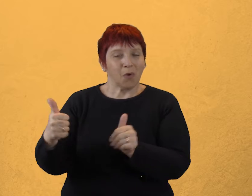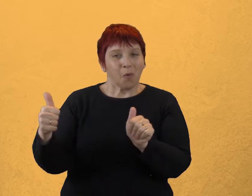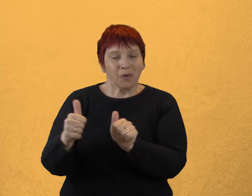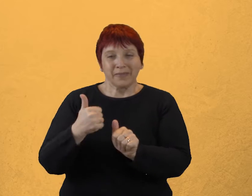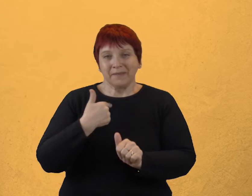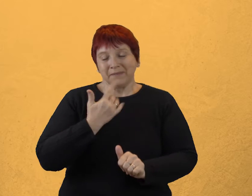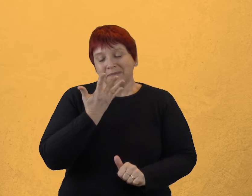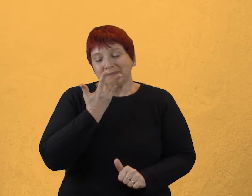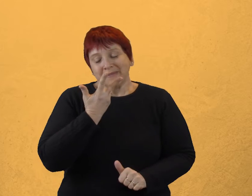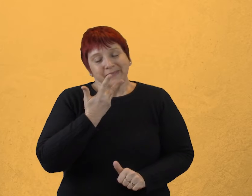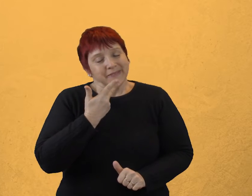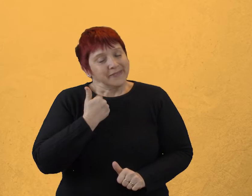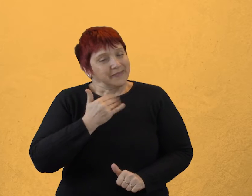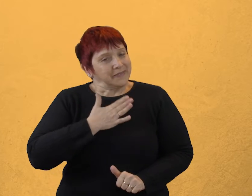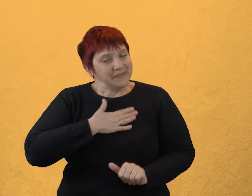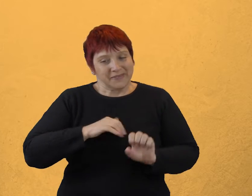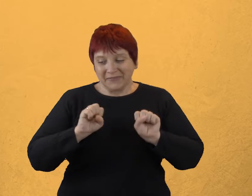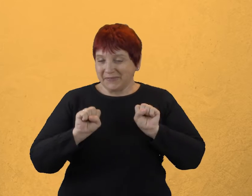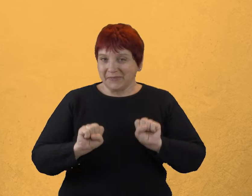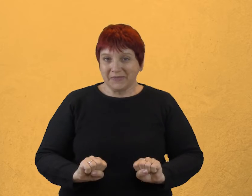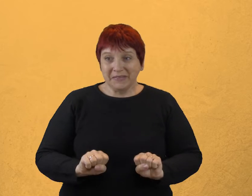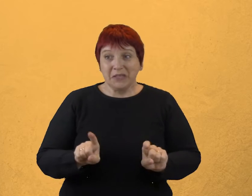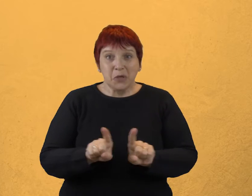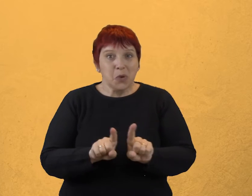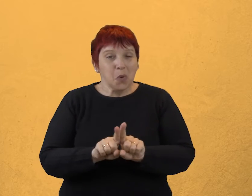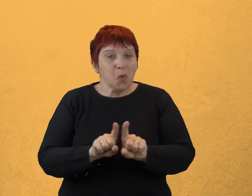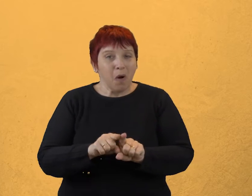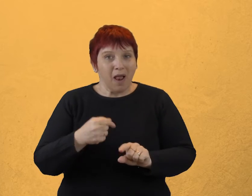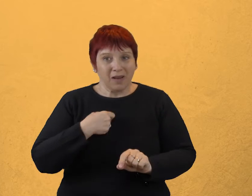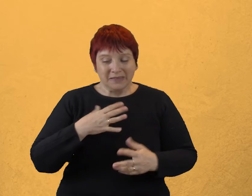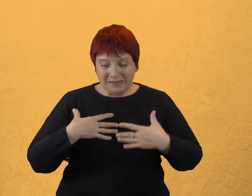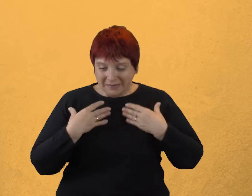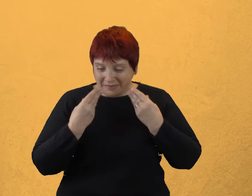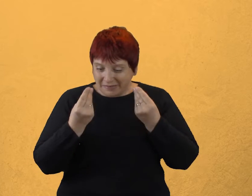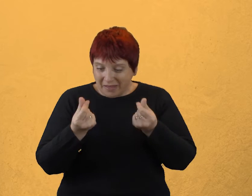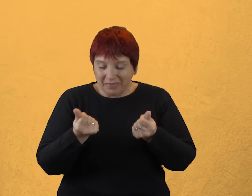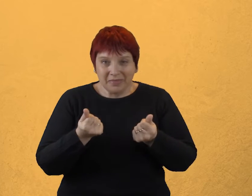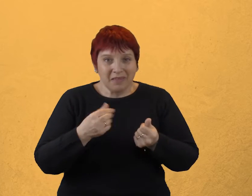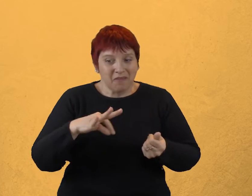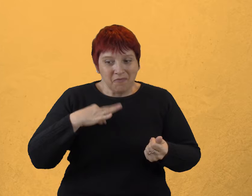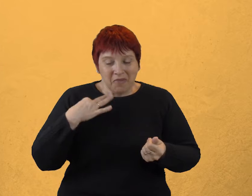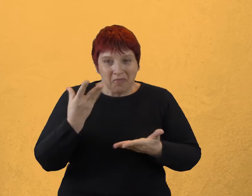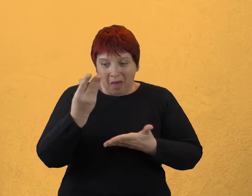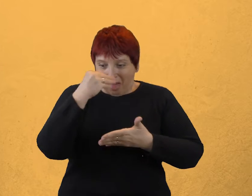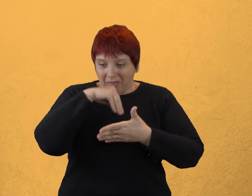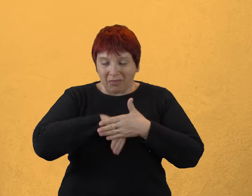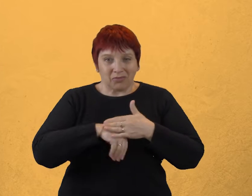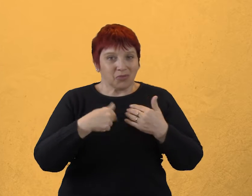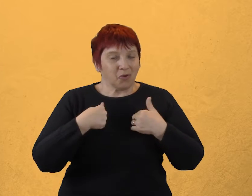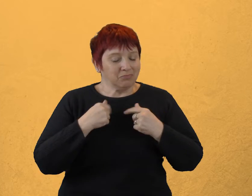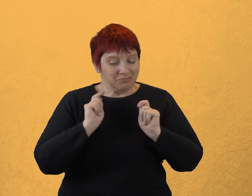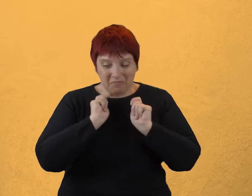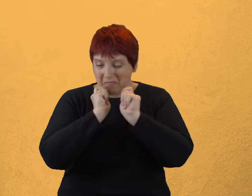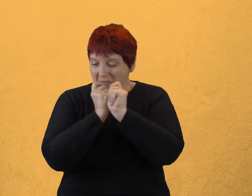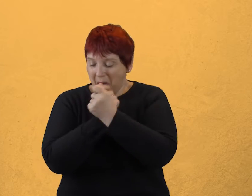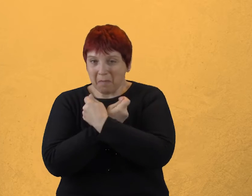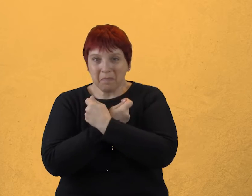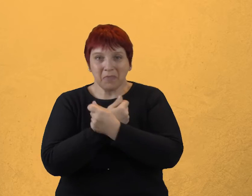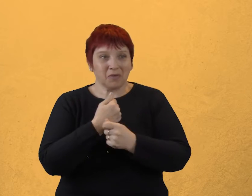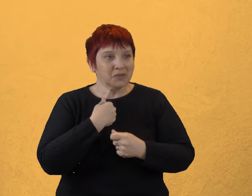encantó. Y sinceramente fue como si me cambiara la vida. me hice amigo del profesor de teatro y comencé